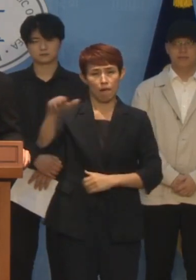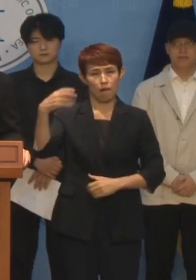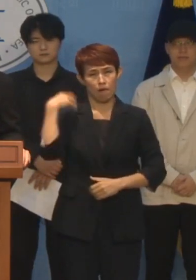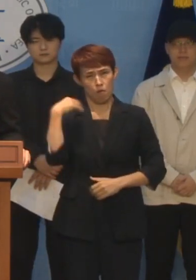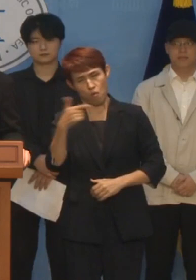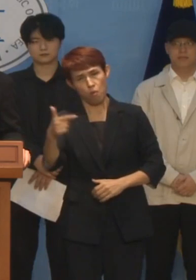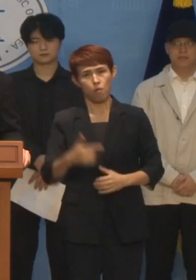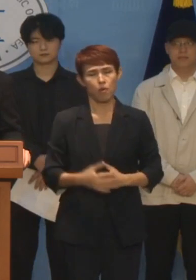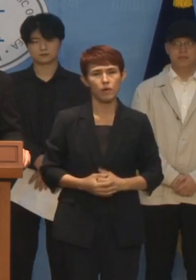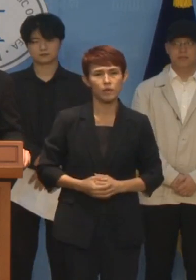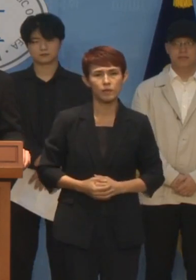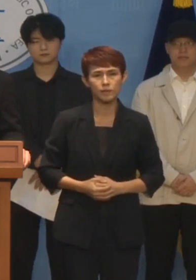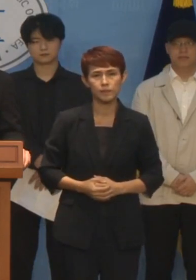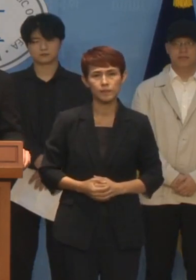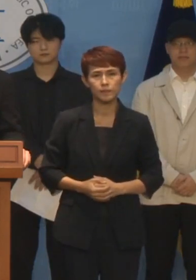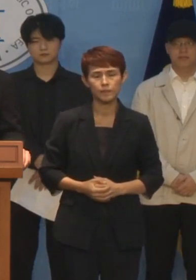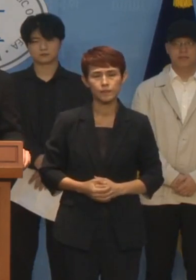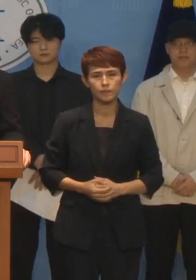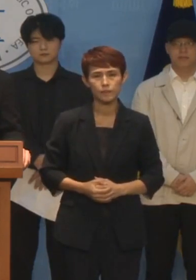됩니다.